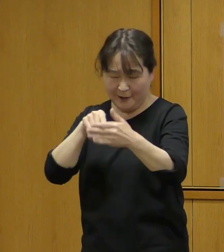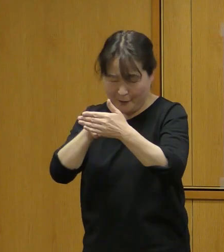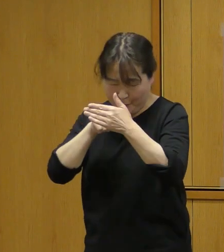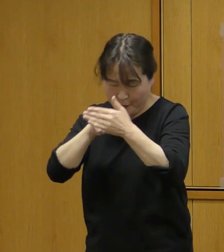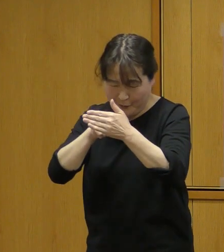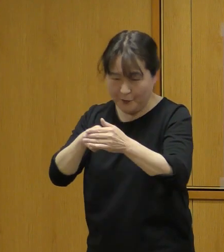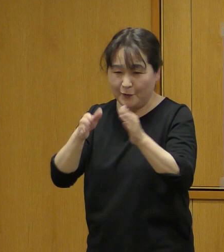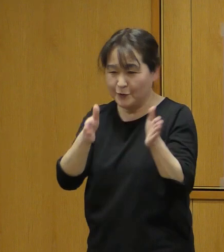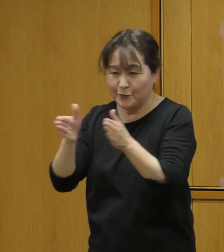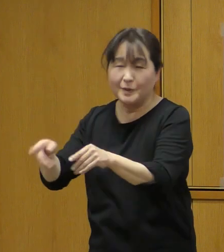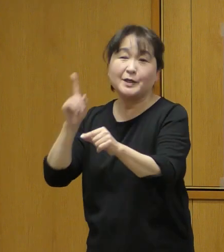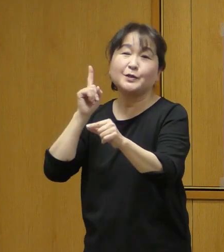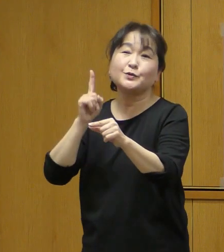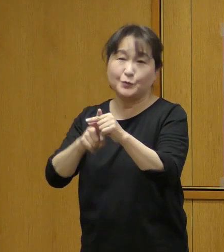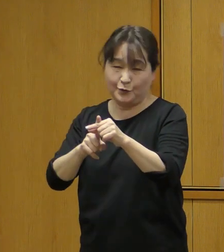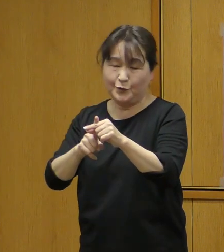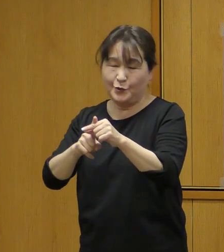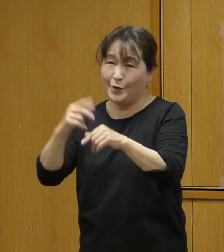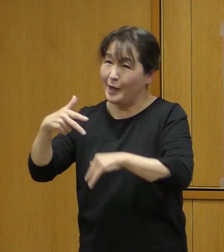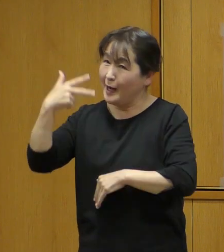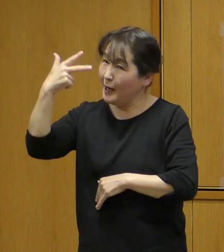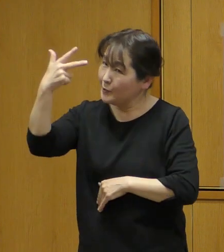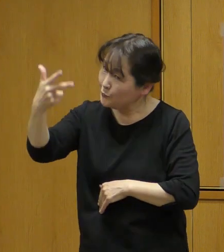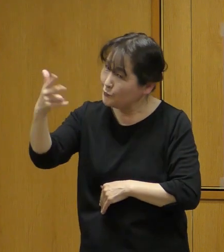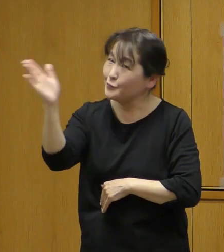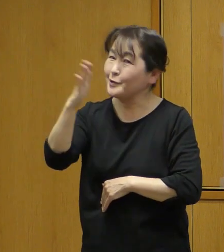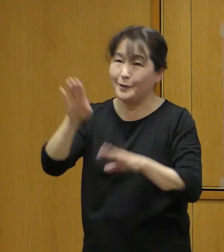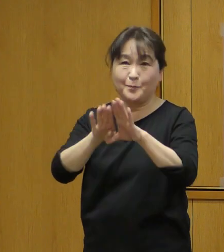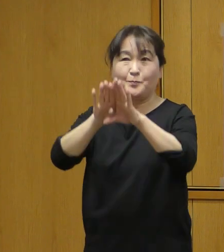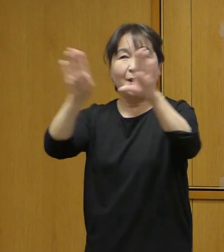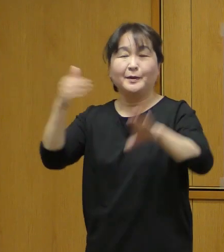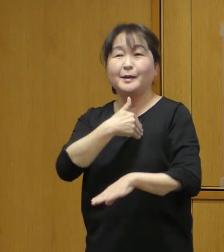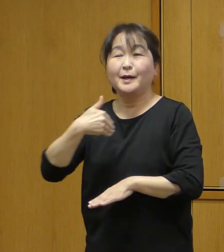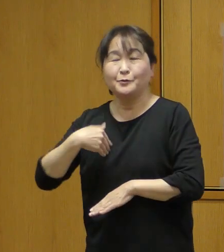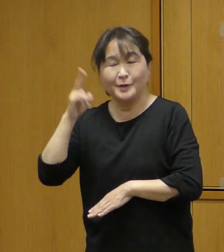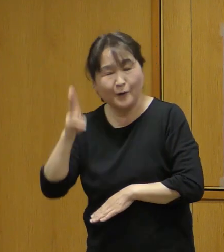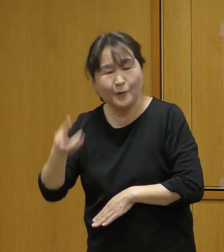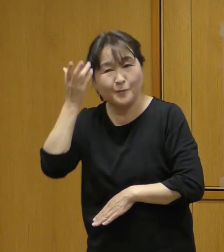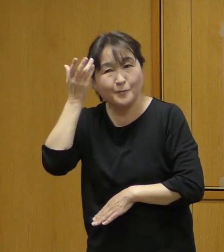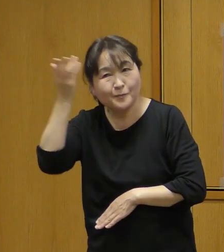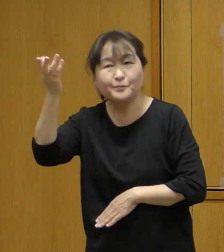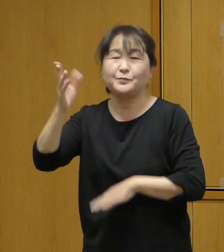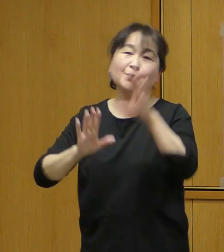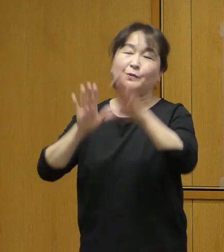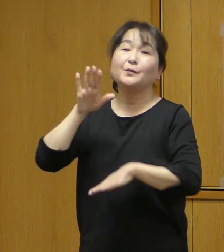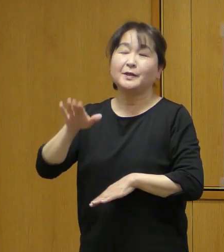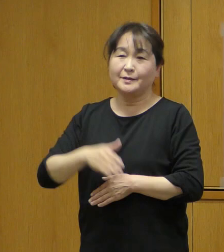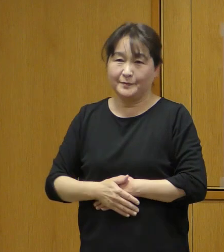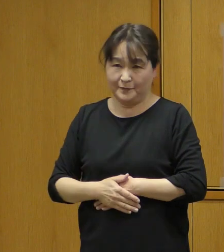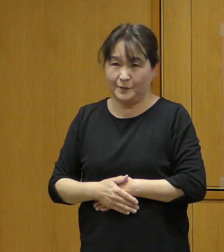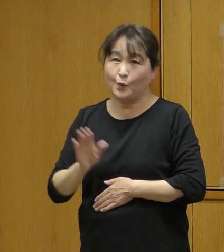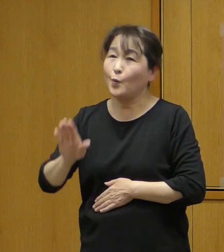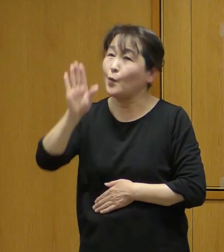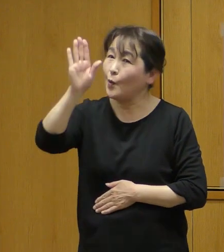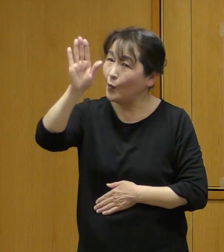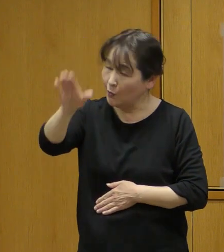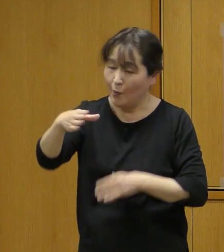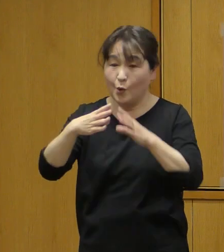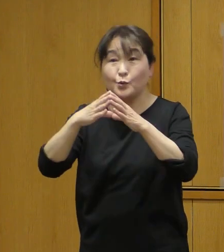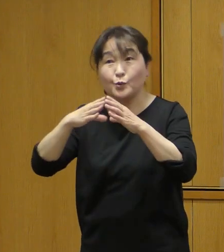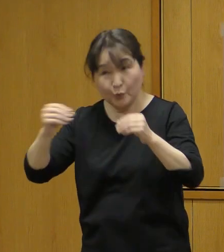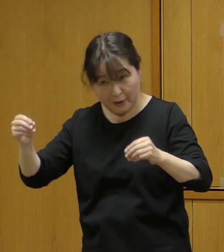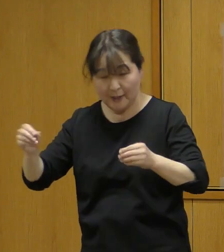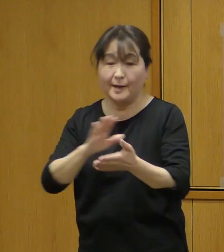着手をしており、週明けには何らかの対応ができるものと考えております。今後とも国